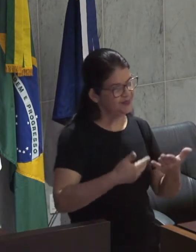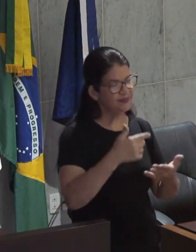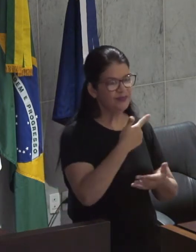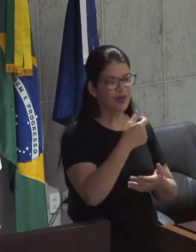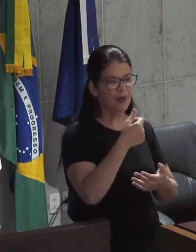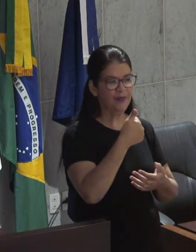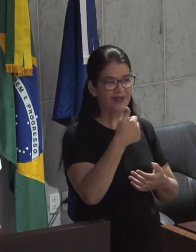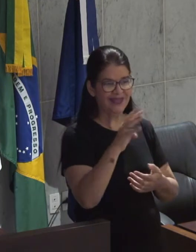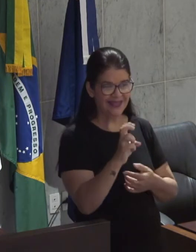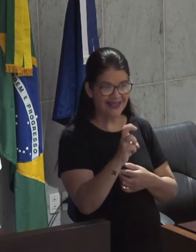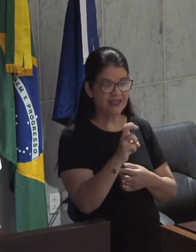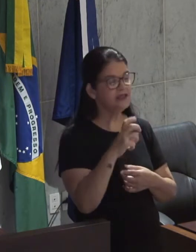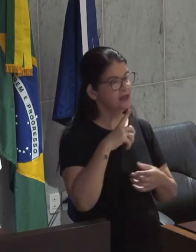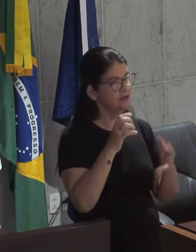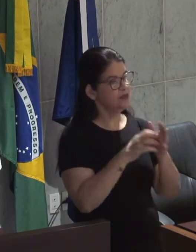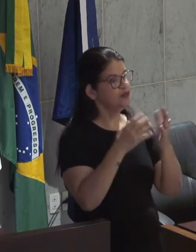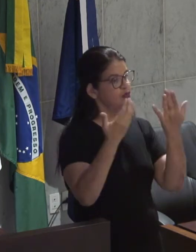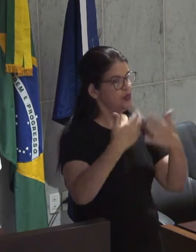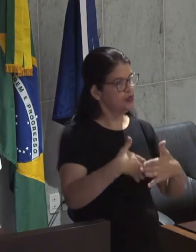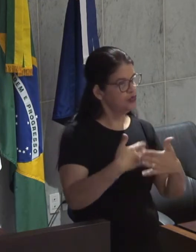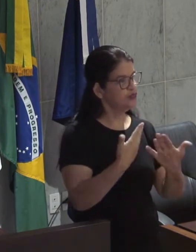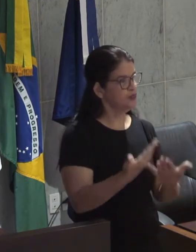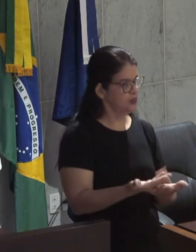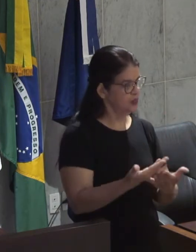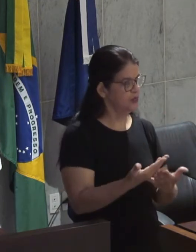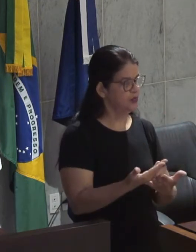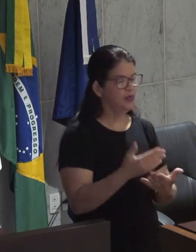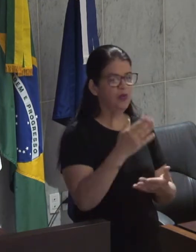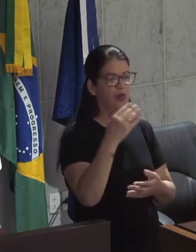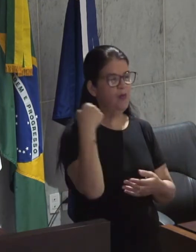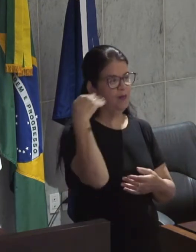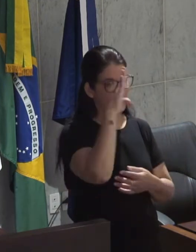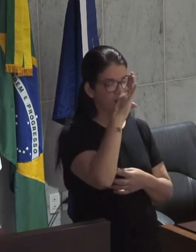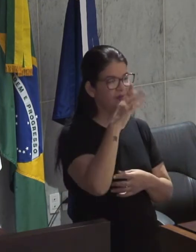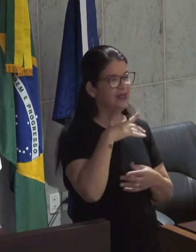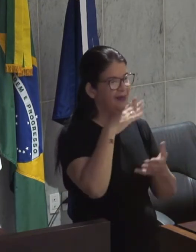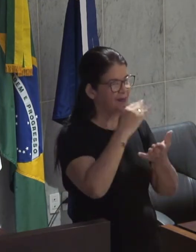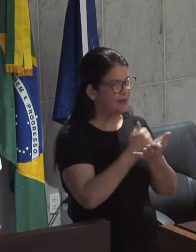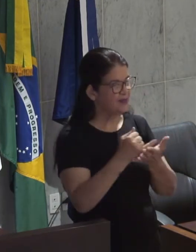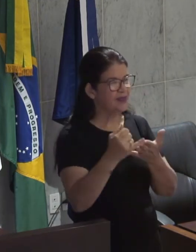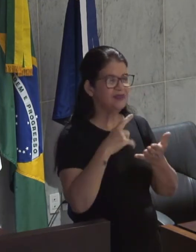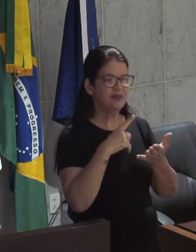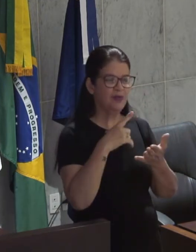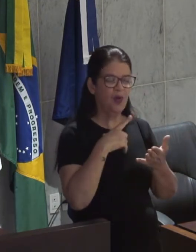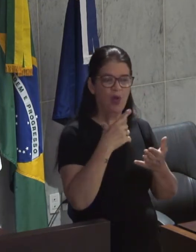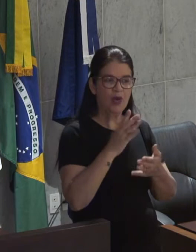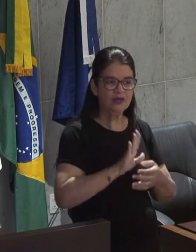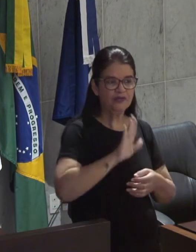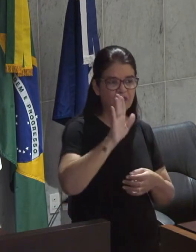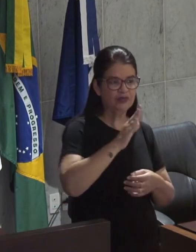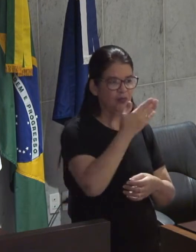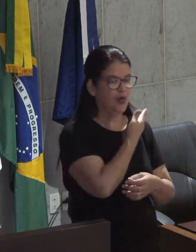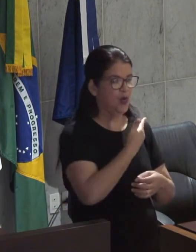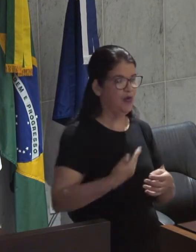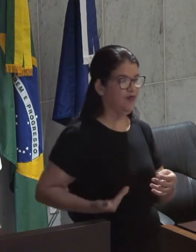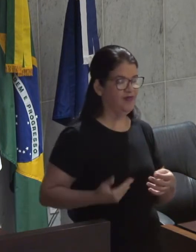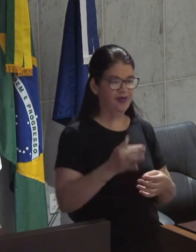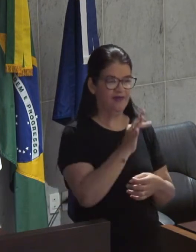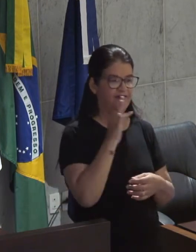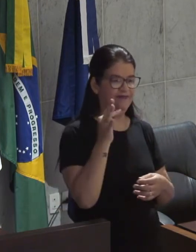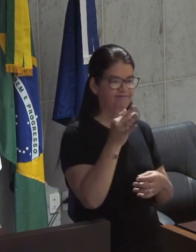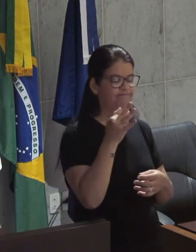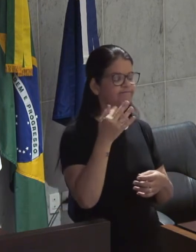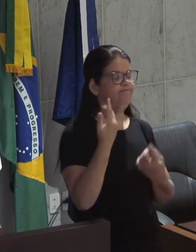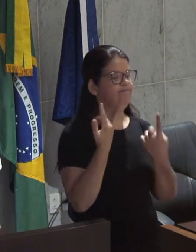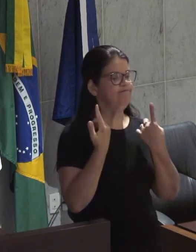2015, nós tivemos concurso público. Bolsonaro, desde o princípio, quando assumiu o governo federal, ataca a